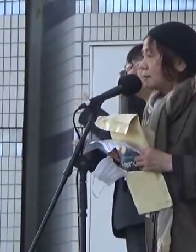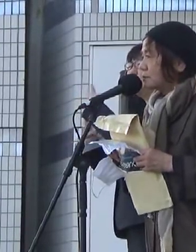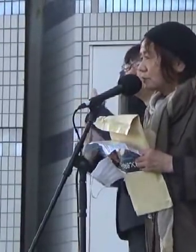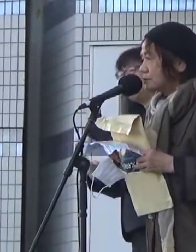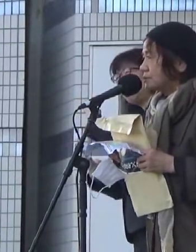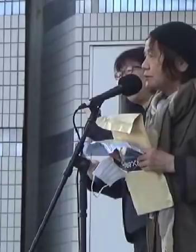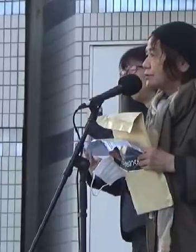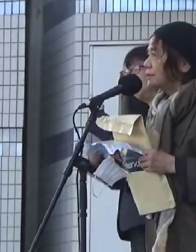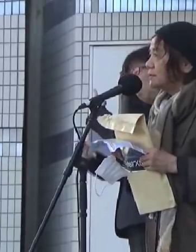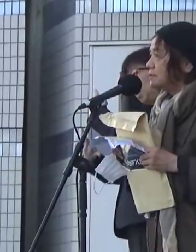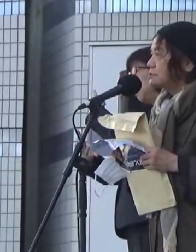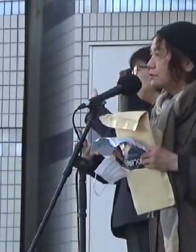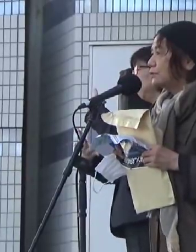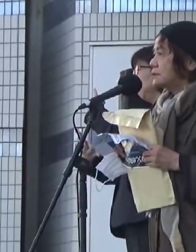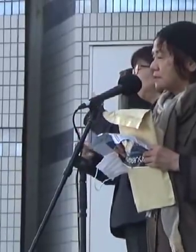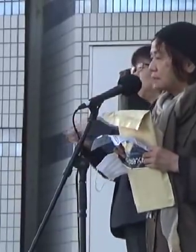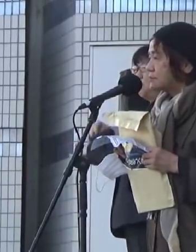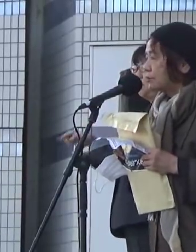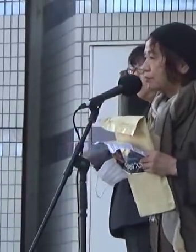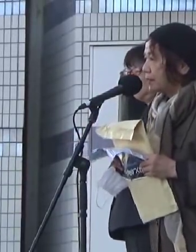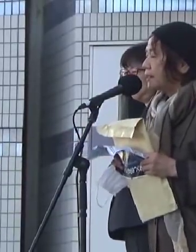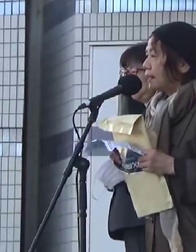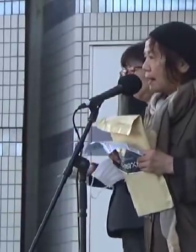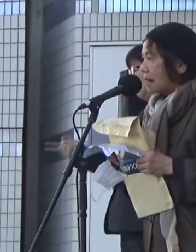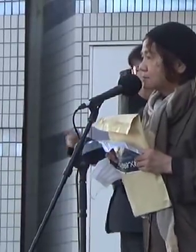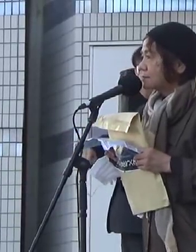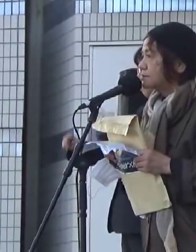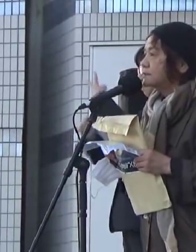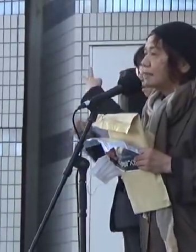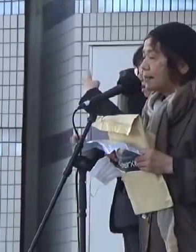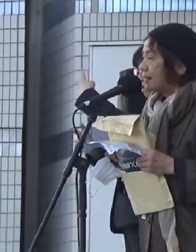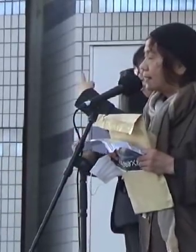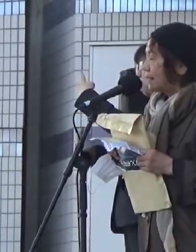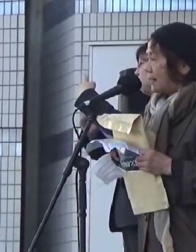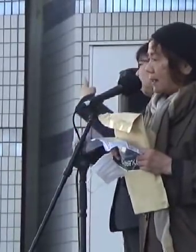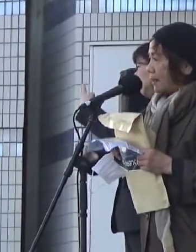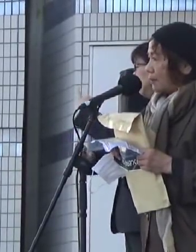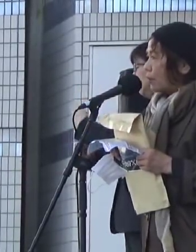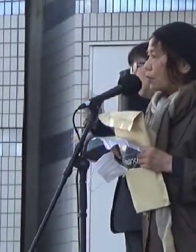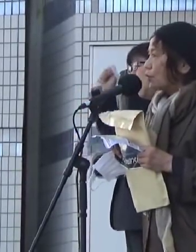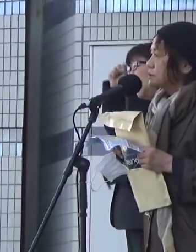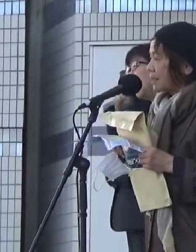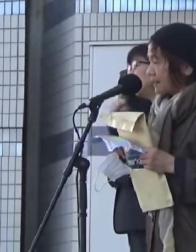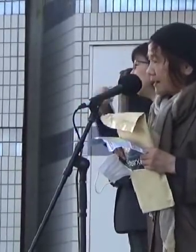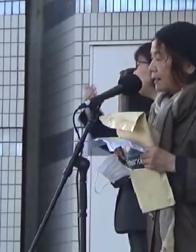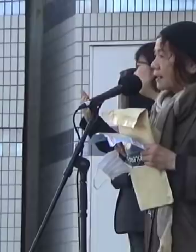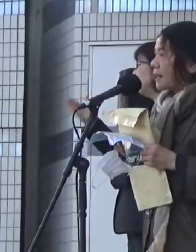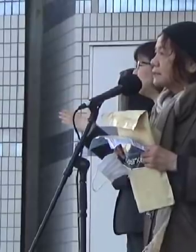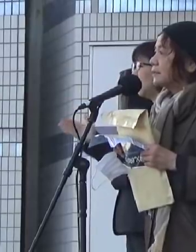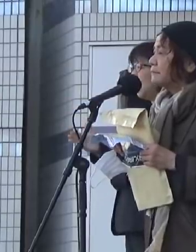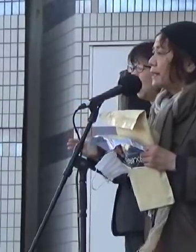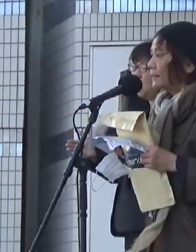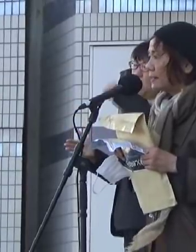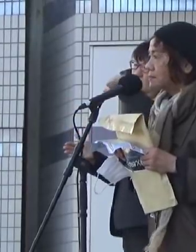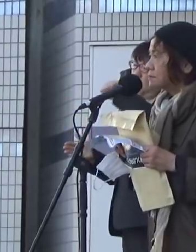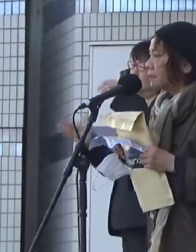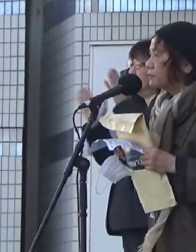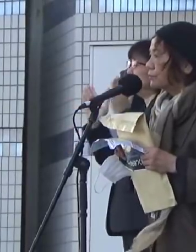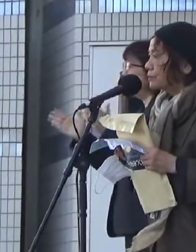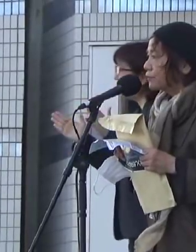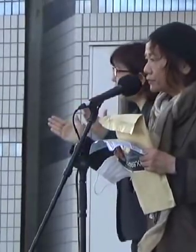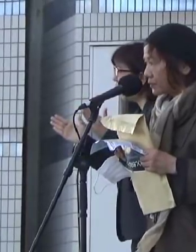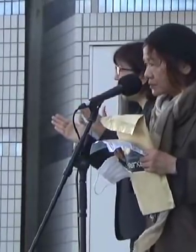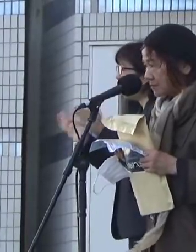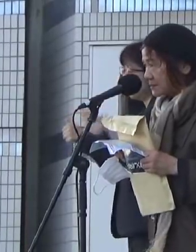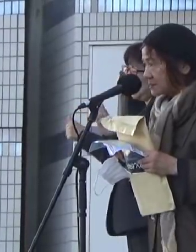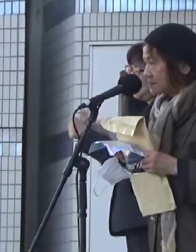園で、その次の日25日月曜日朝9時から午後5時まで官邸前で座